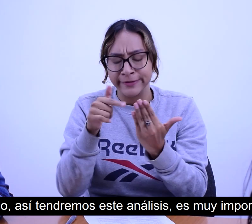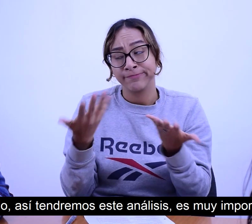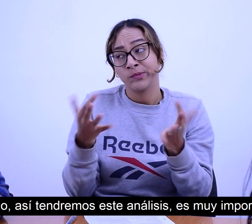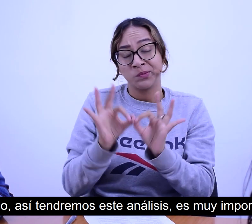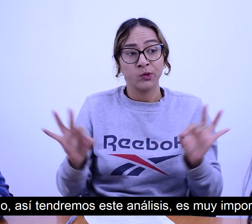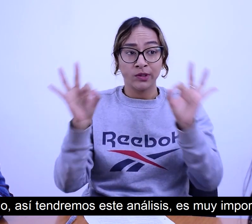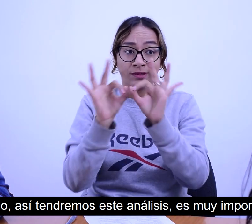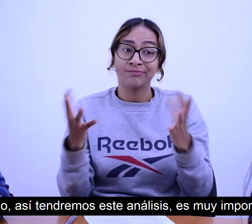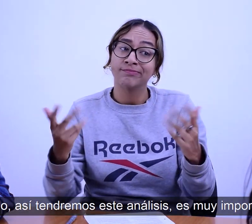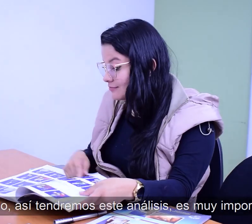importante